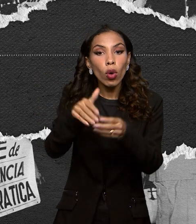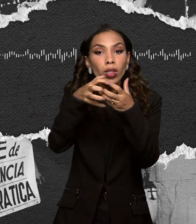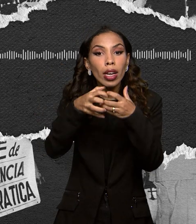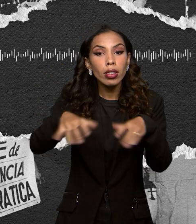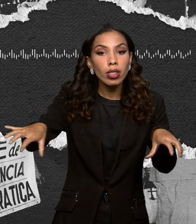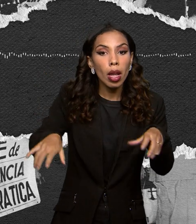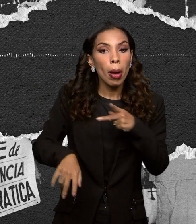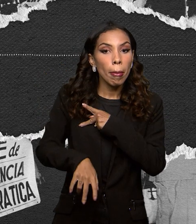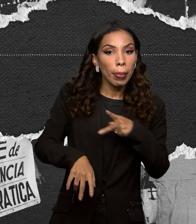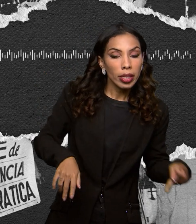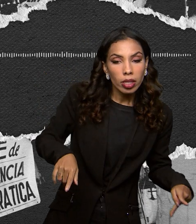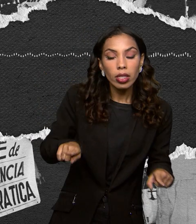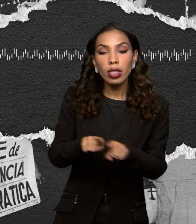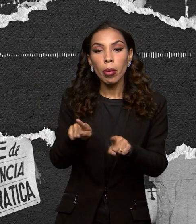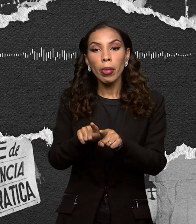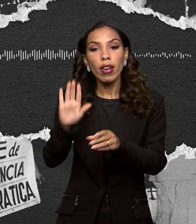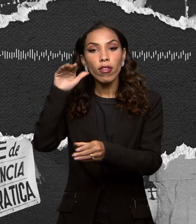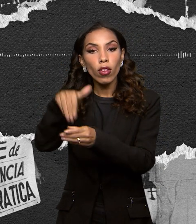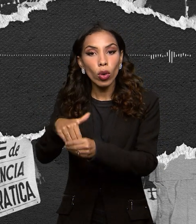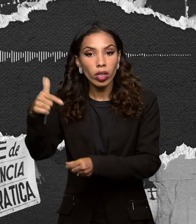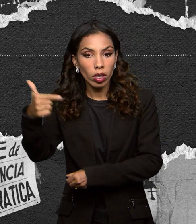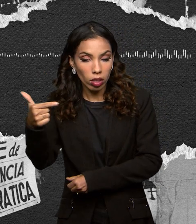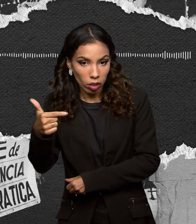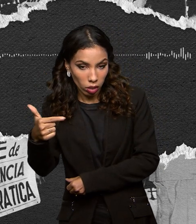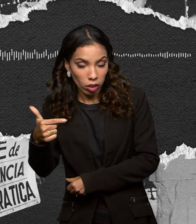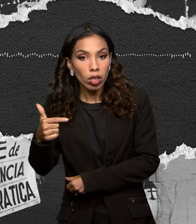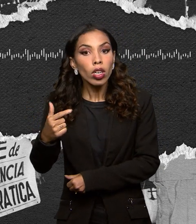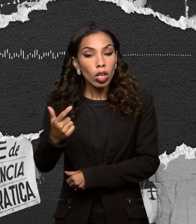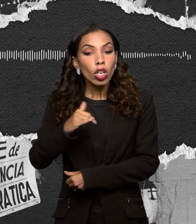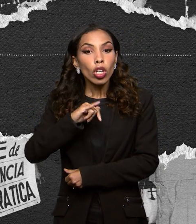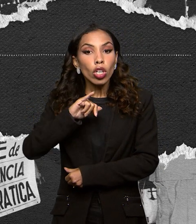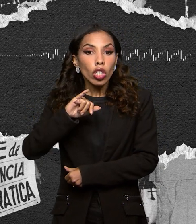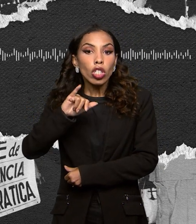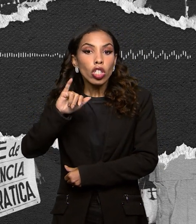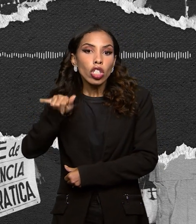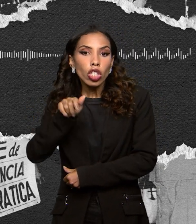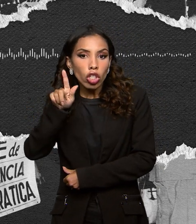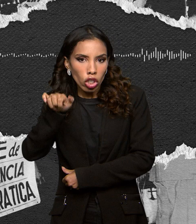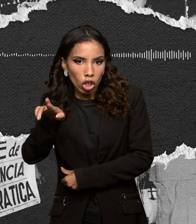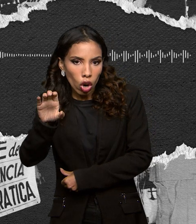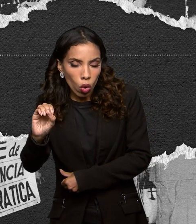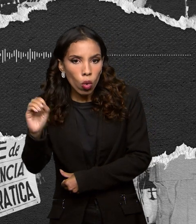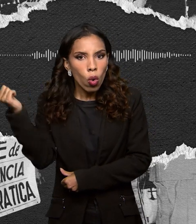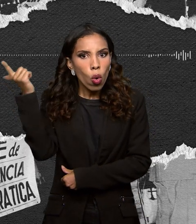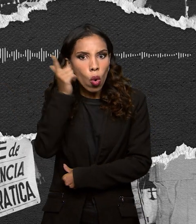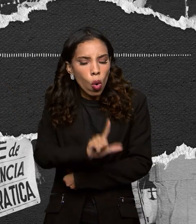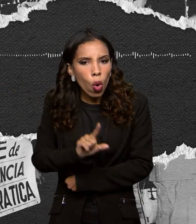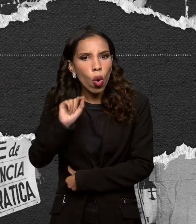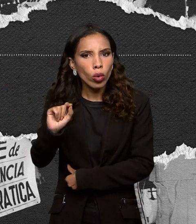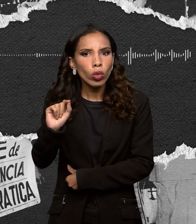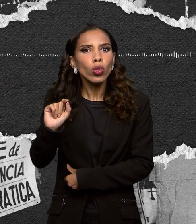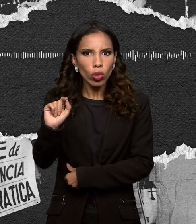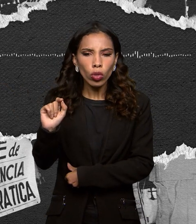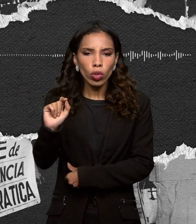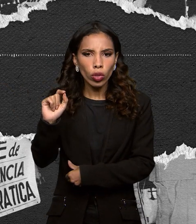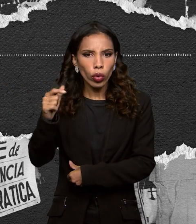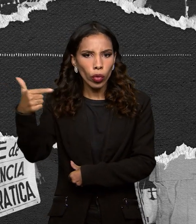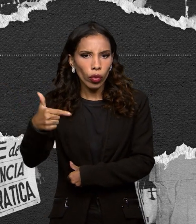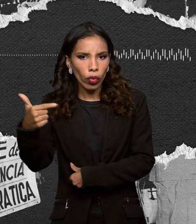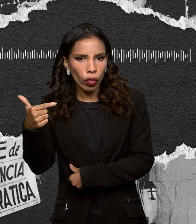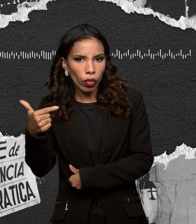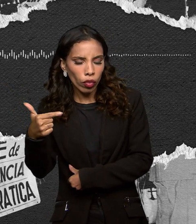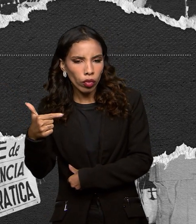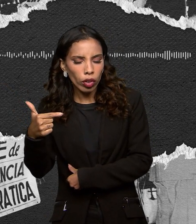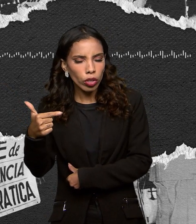época. E Jango conseguiu ser eleito para vice-presidente, mesmo sendo da chapa oposta à de Jânio